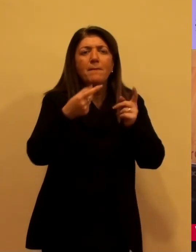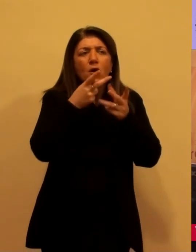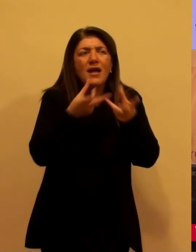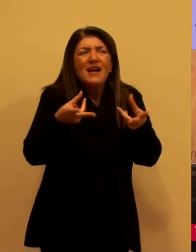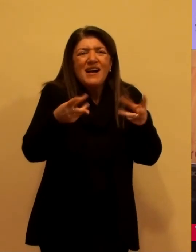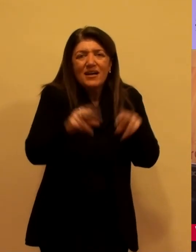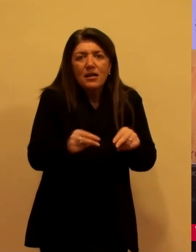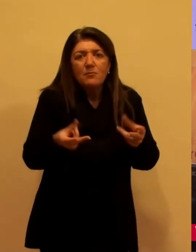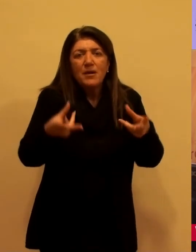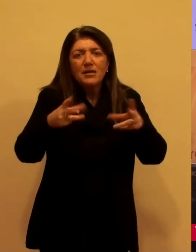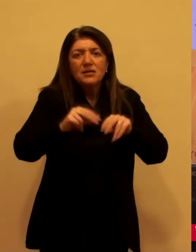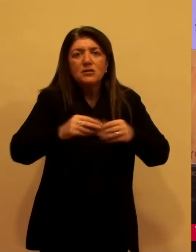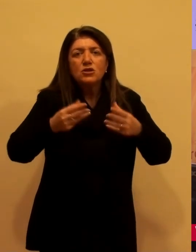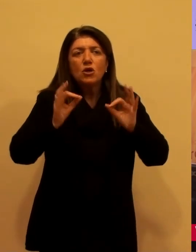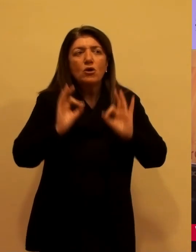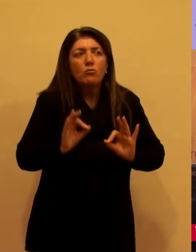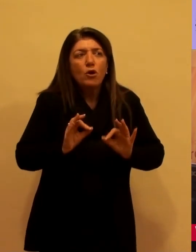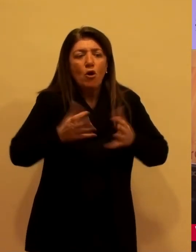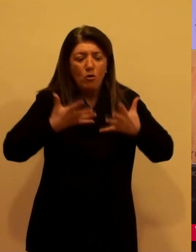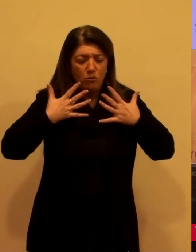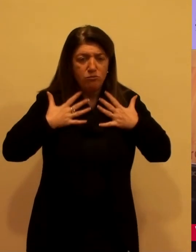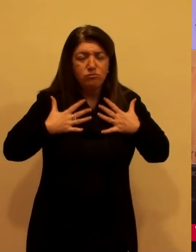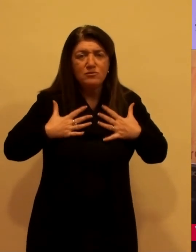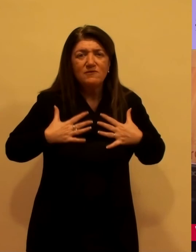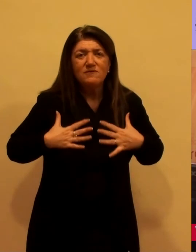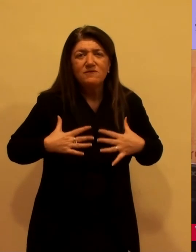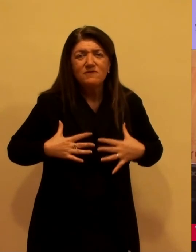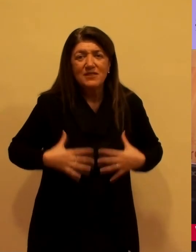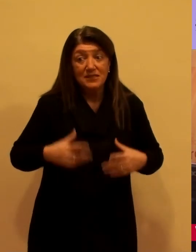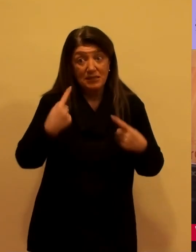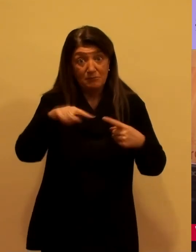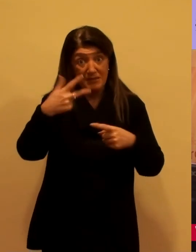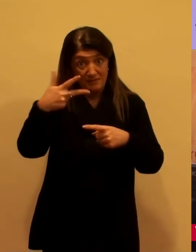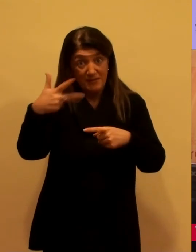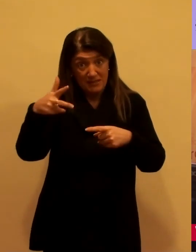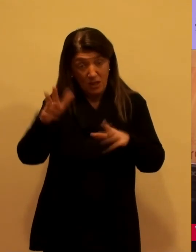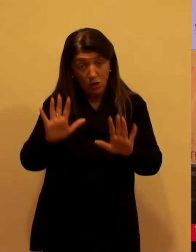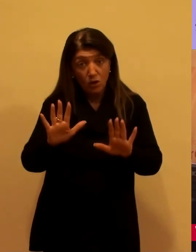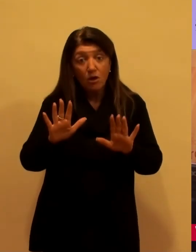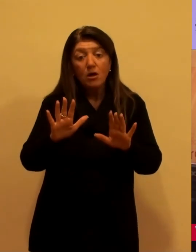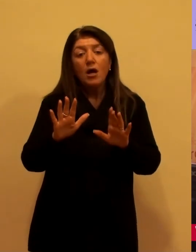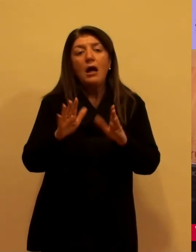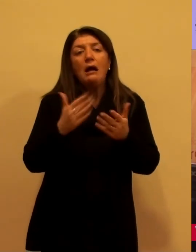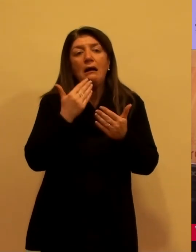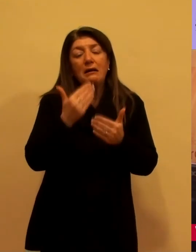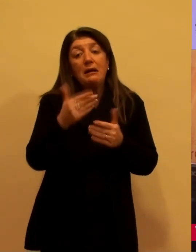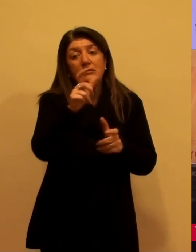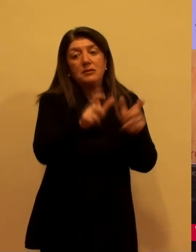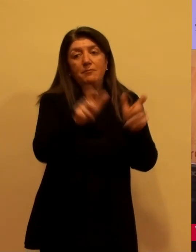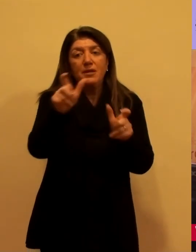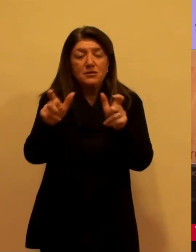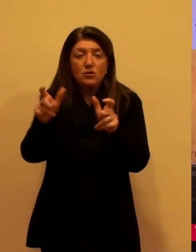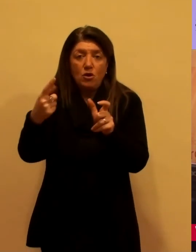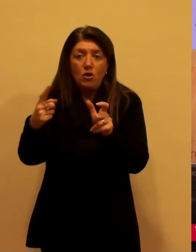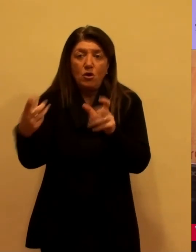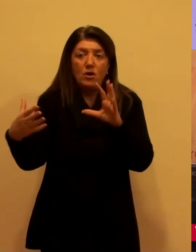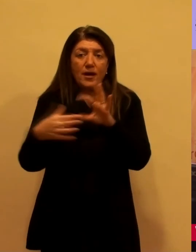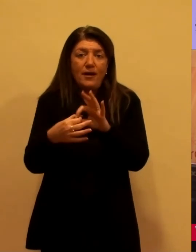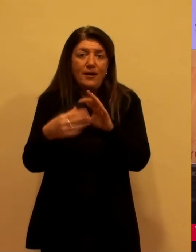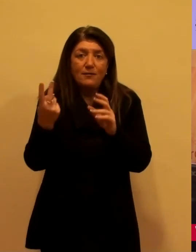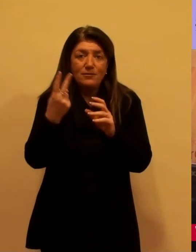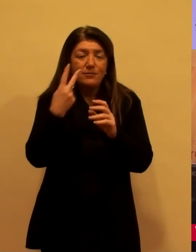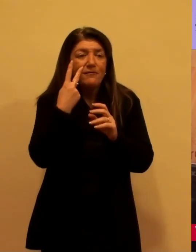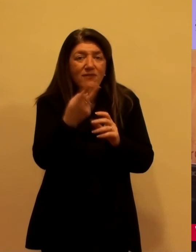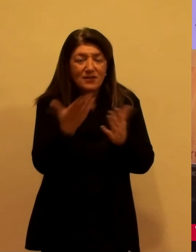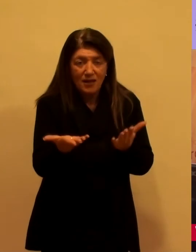nel senso fisica, di questo video con le persone che appunto non riescono a vederlo, e quindi in qualche modo